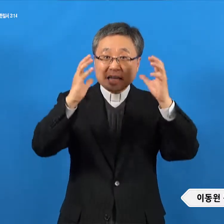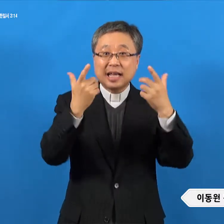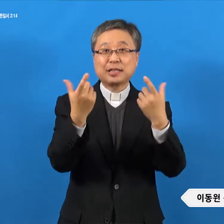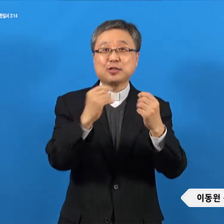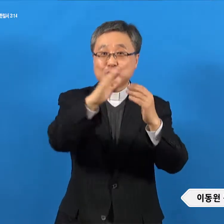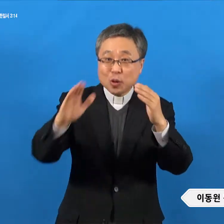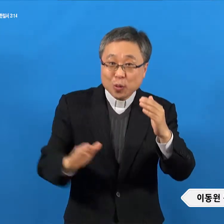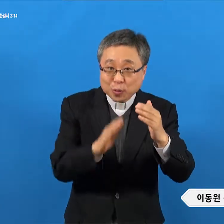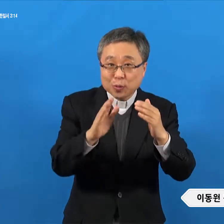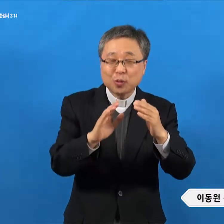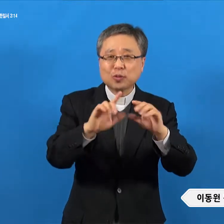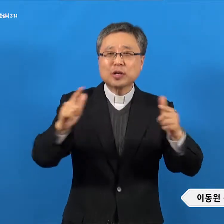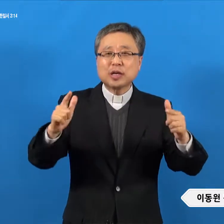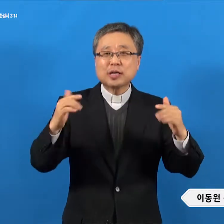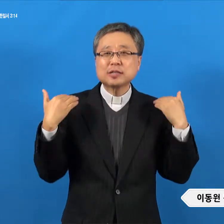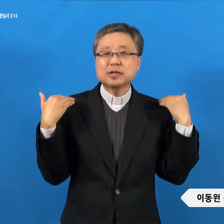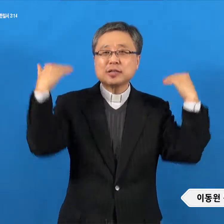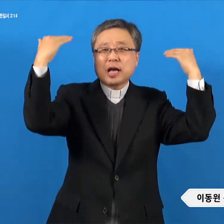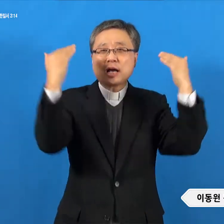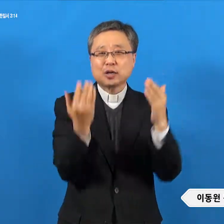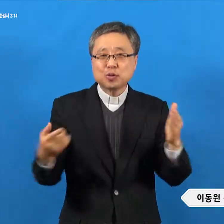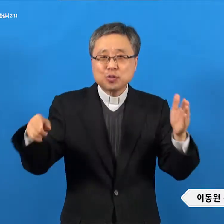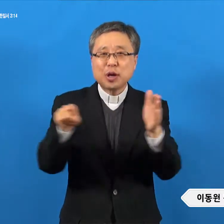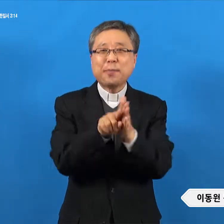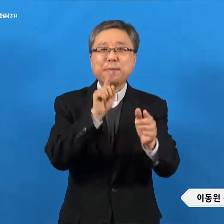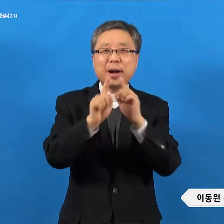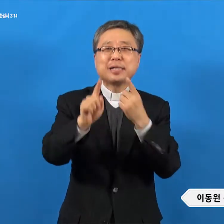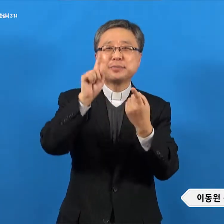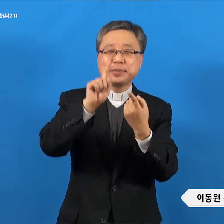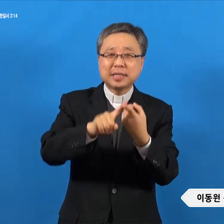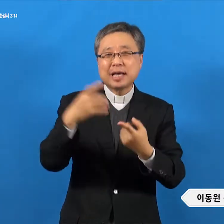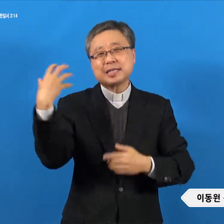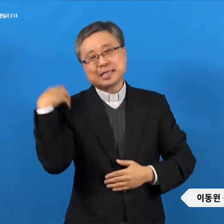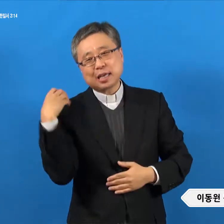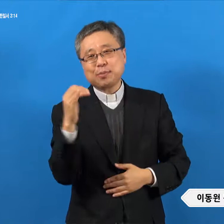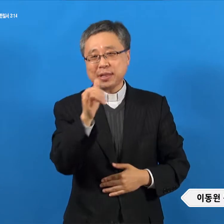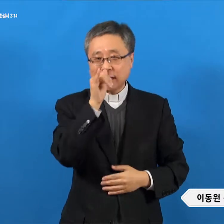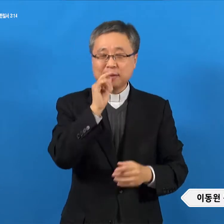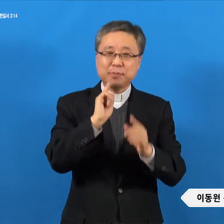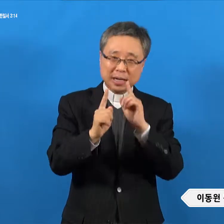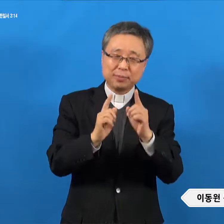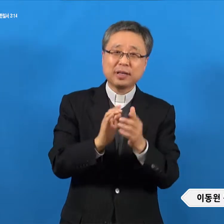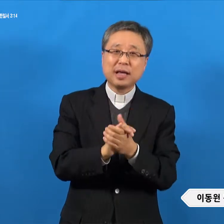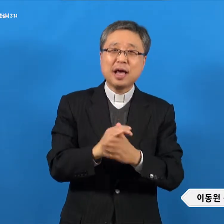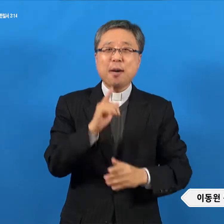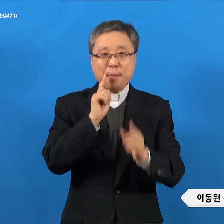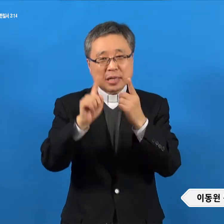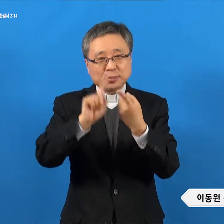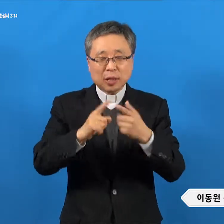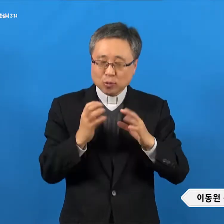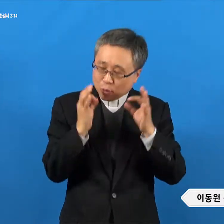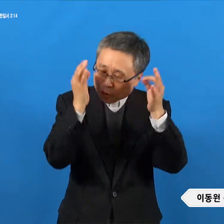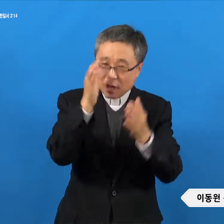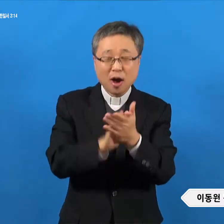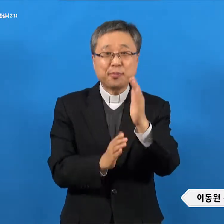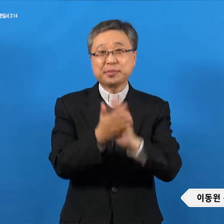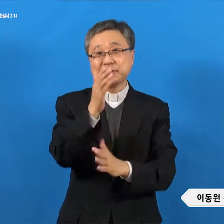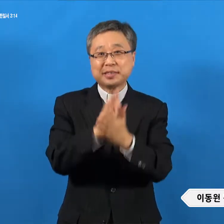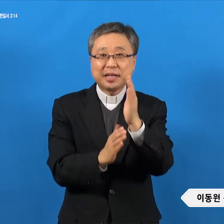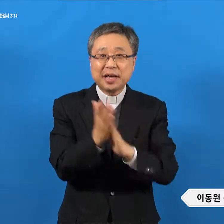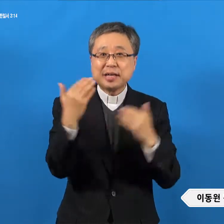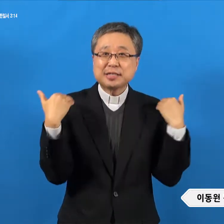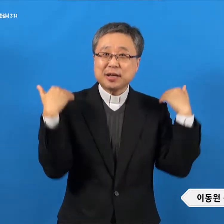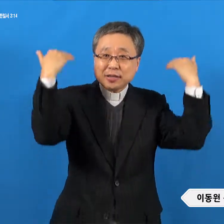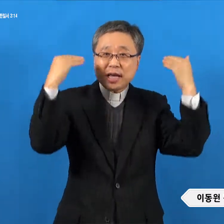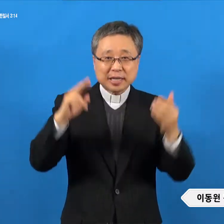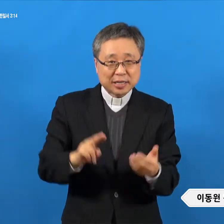성도들이 성장하기 위해서는 말씀에 대한 책임이 있다는 것입니다. 말씀에 대한 노력이 없이 이